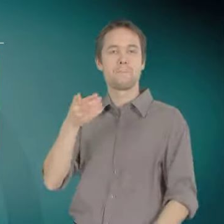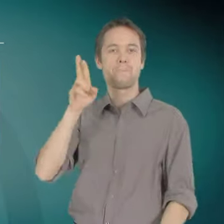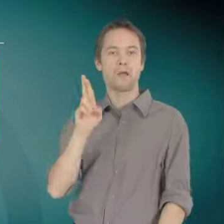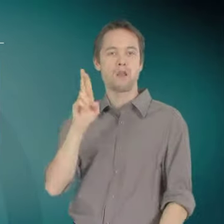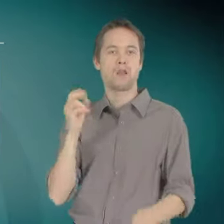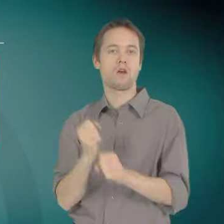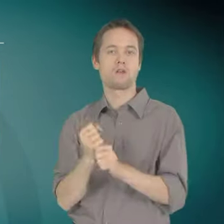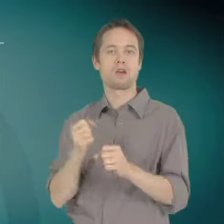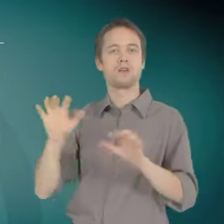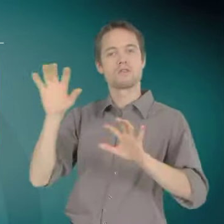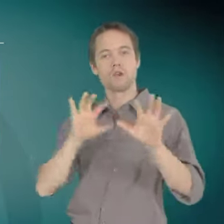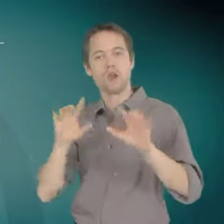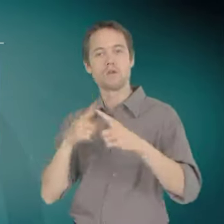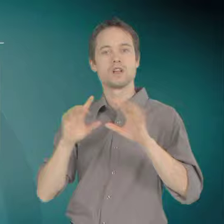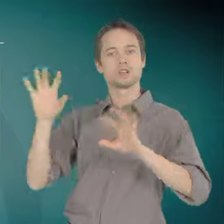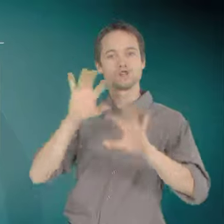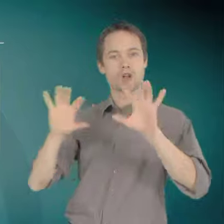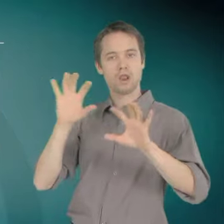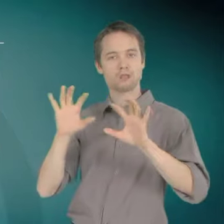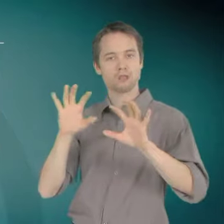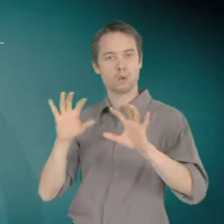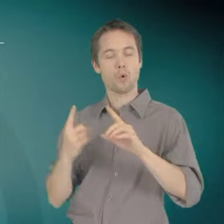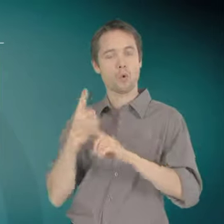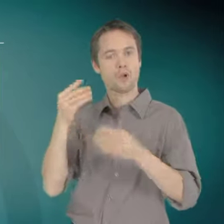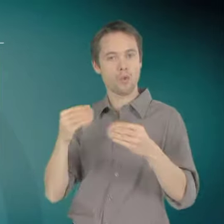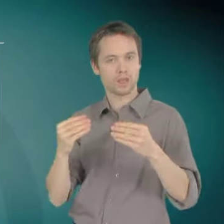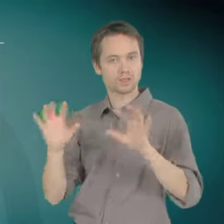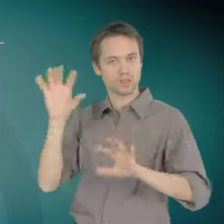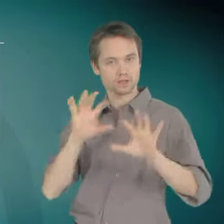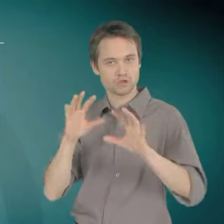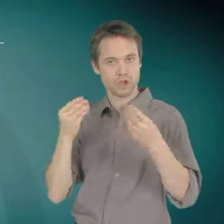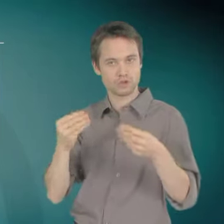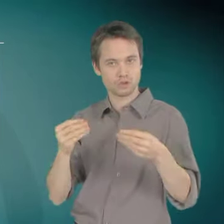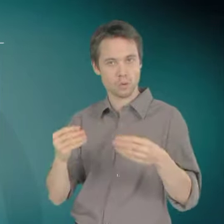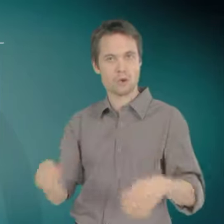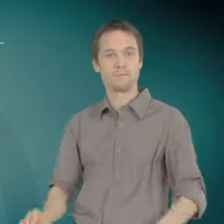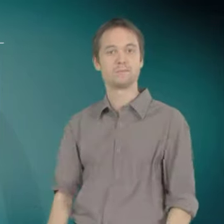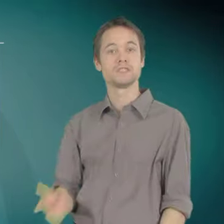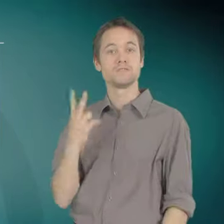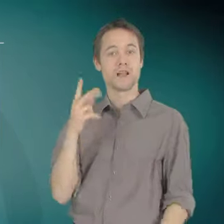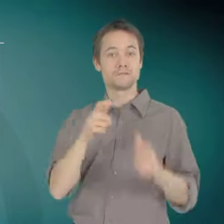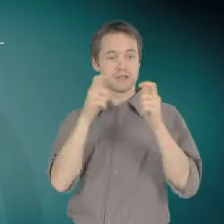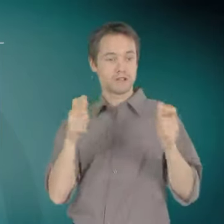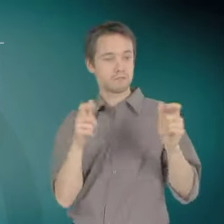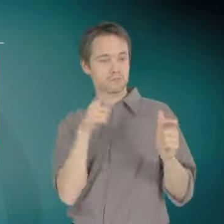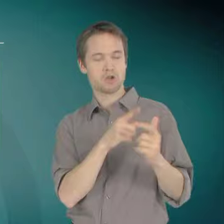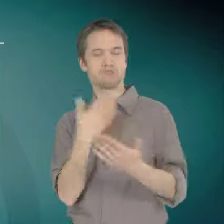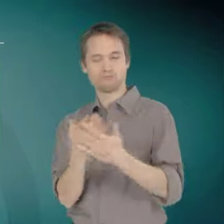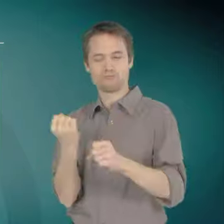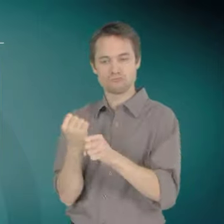grafik und gestaltung auch ihre arbeiten sind qualitativ hochstehend diese beiden firmen arbeiten fleißig